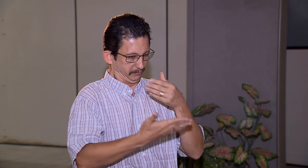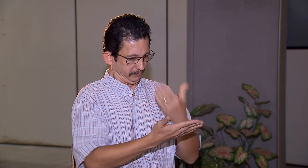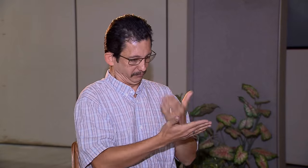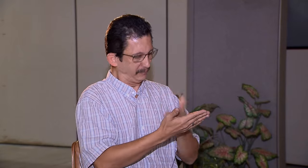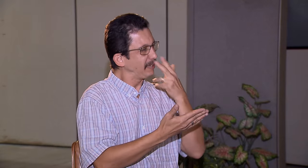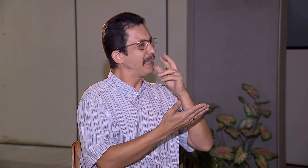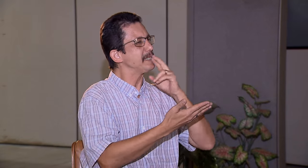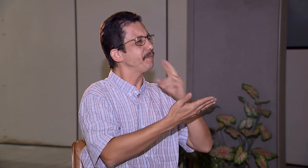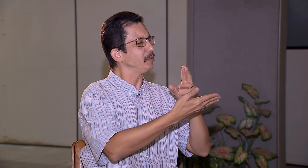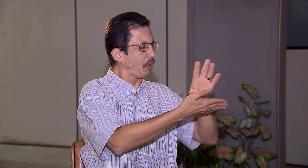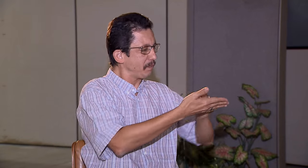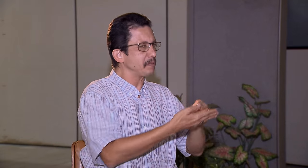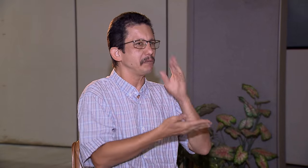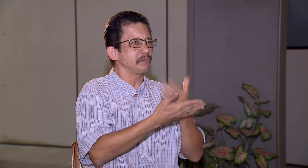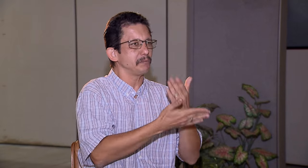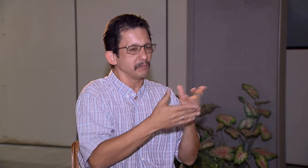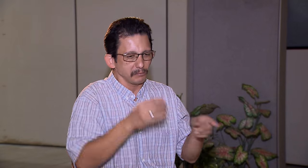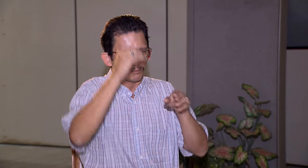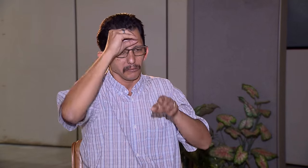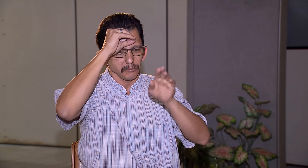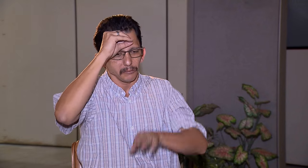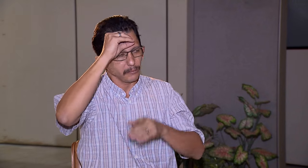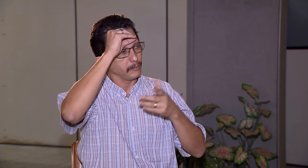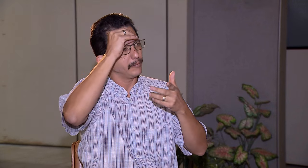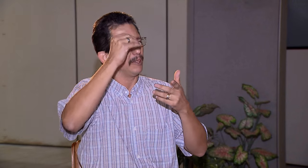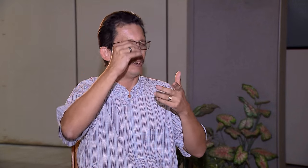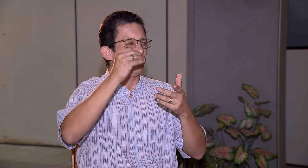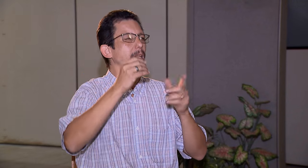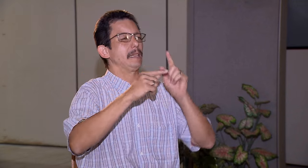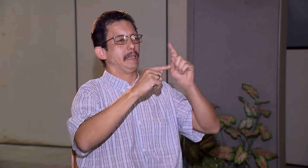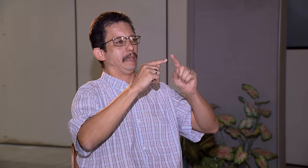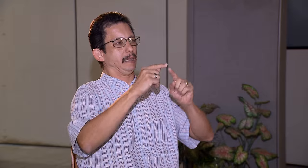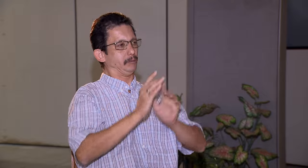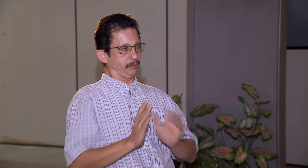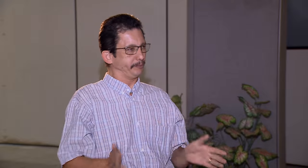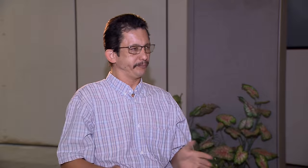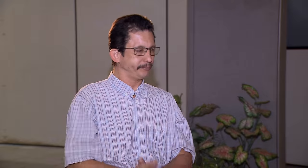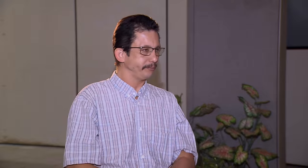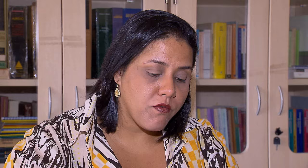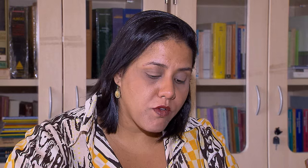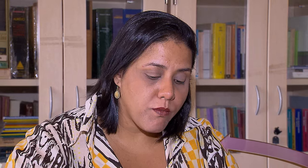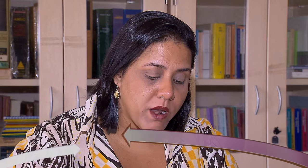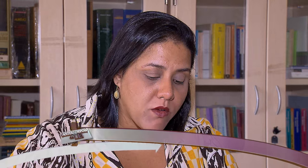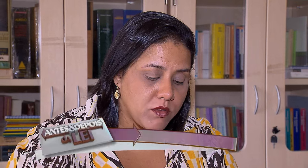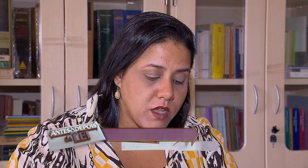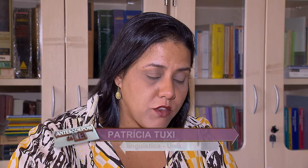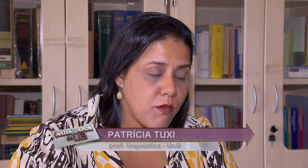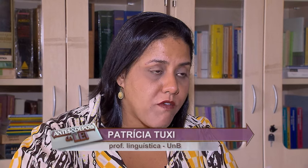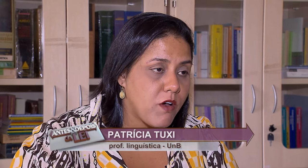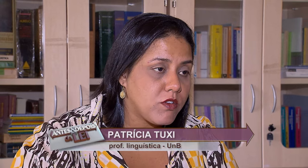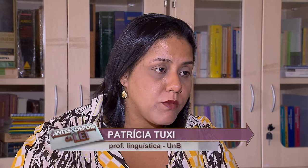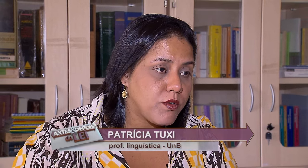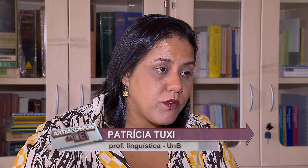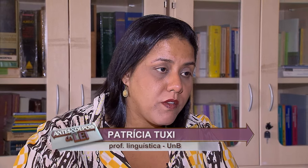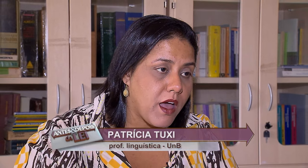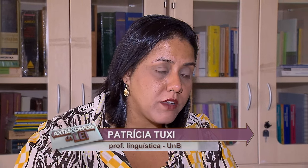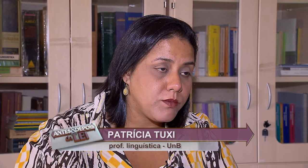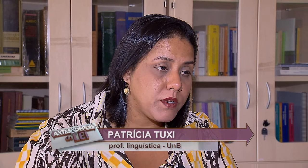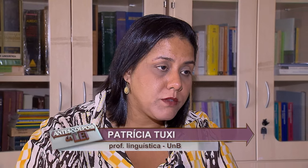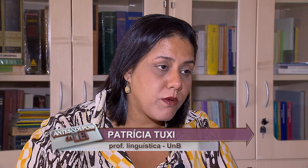ali. Então, realmente, eu não aprendi absolutamente nada até a legislação. Foi um preconceito e uma falta de oportunidade,